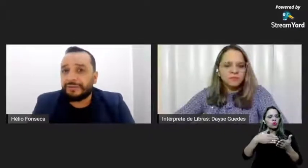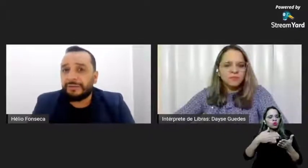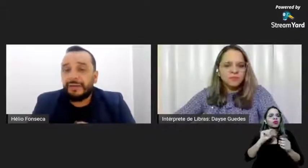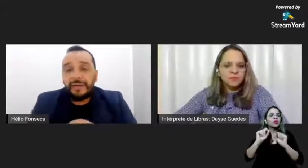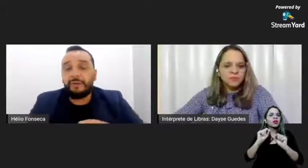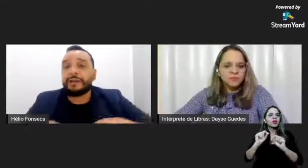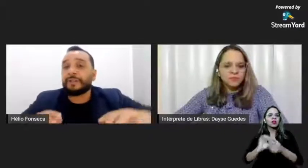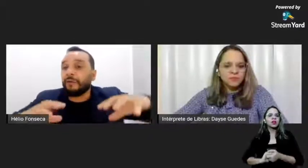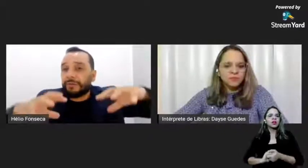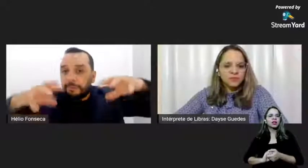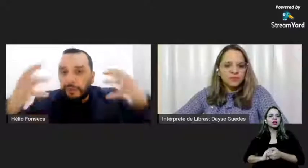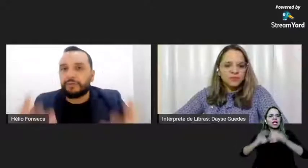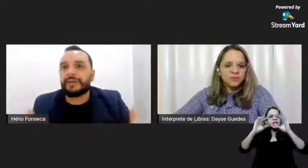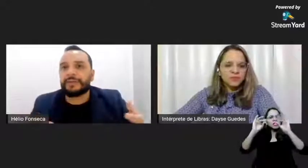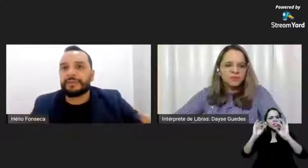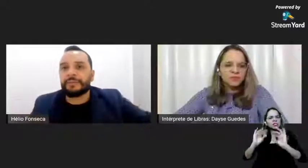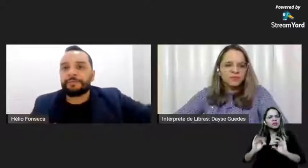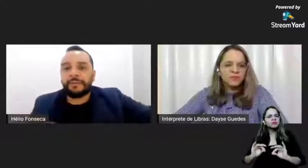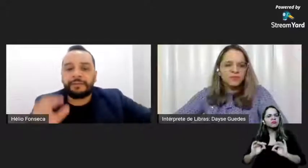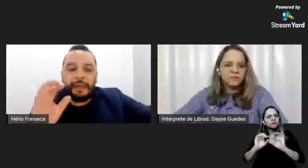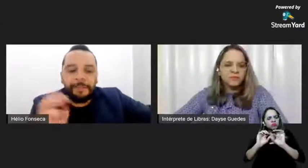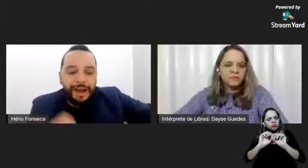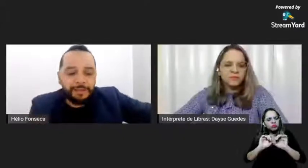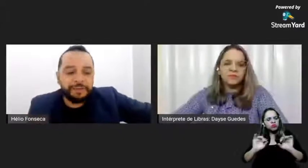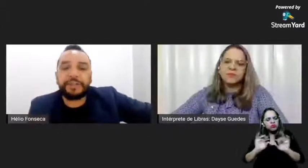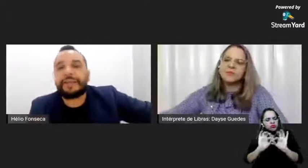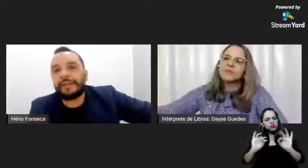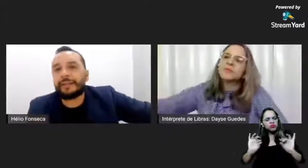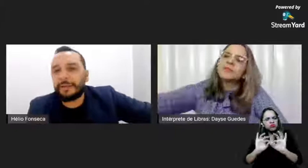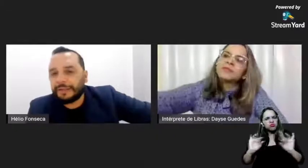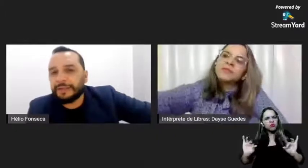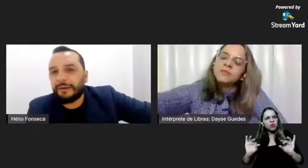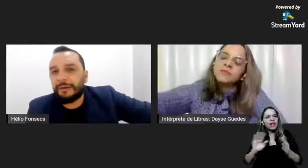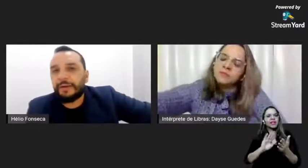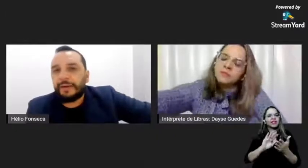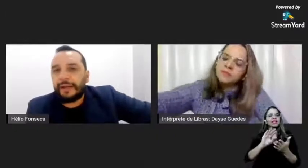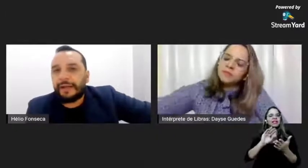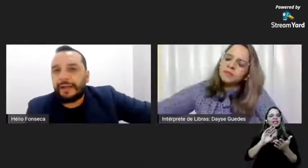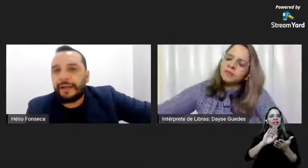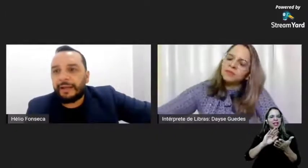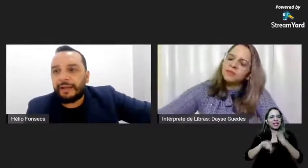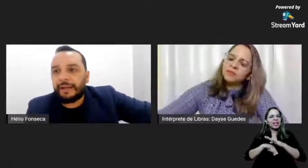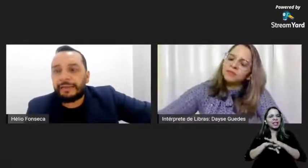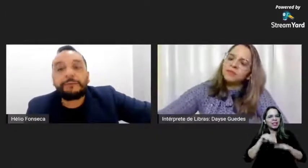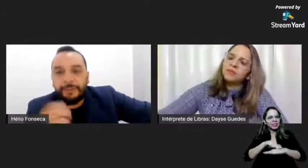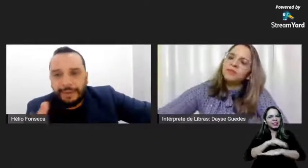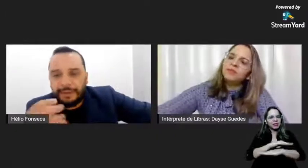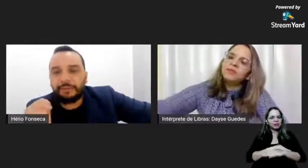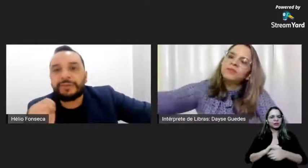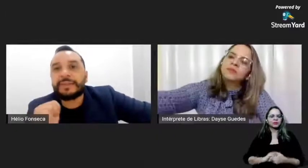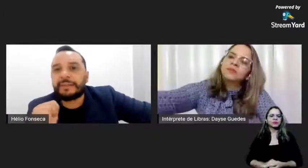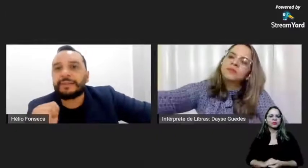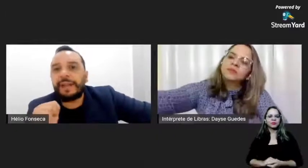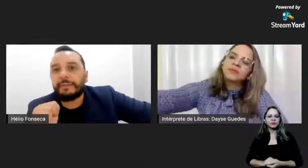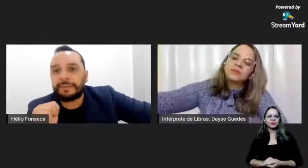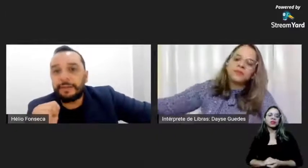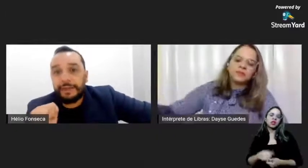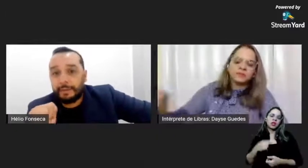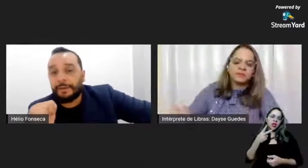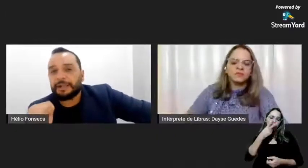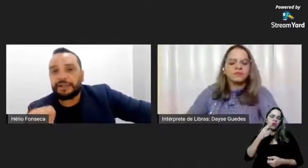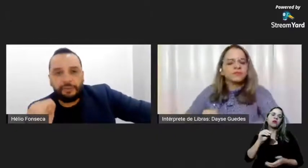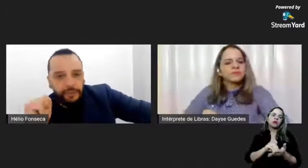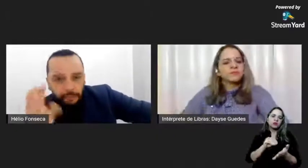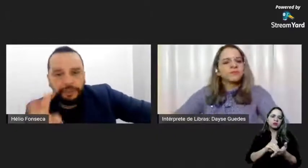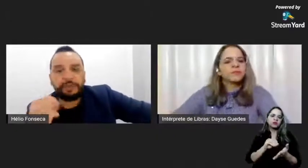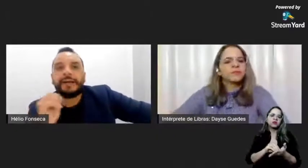descrição tátil. Eu acho que falta muito isso na parte de guia e interpretação, na formação dos guias internos.